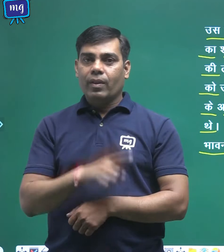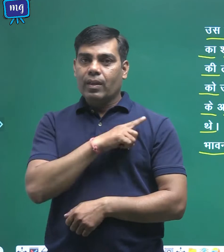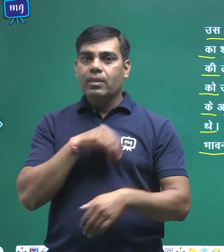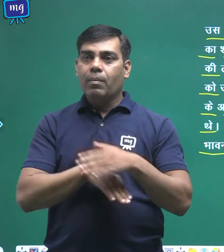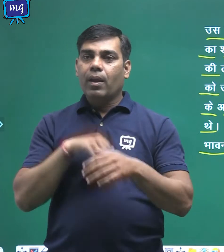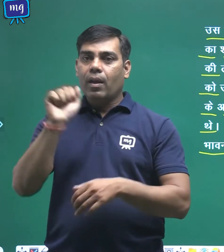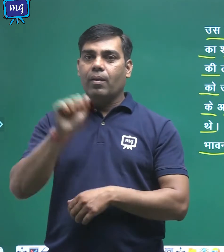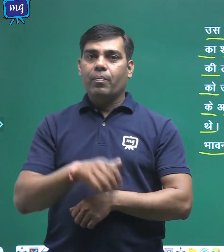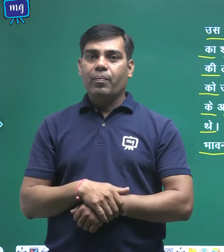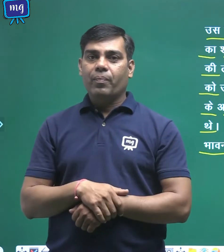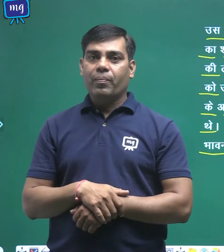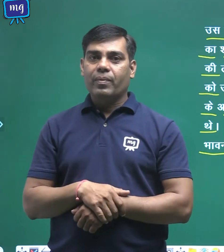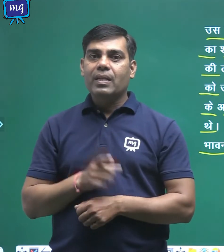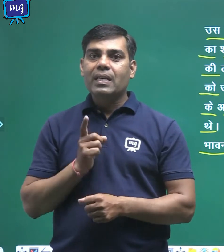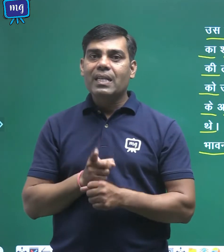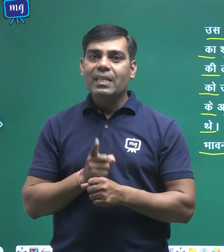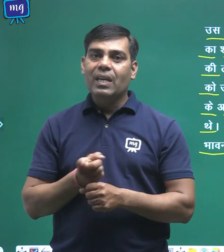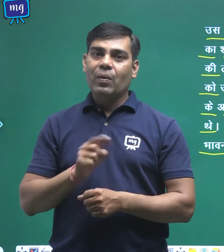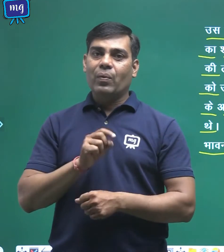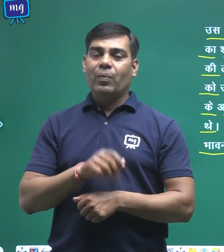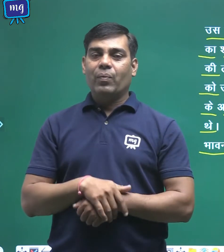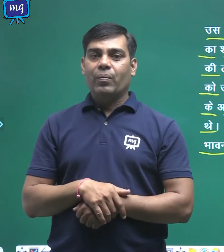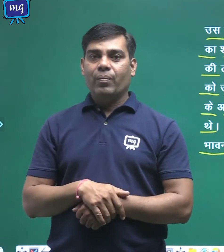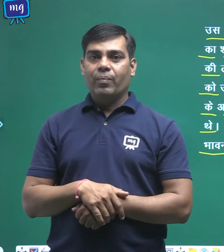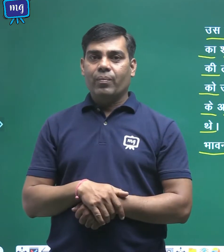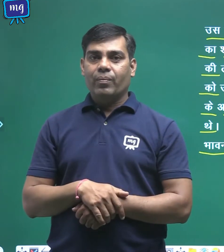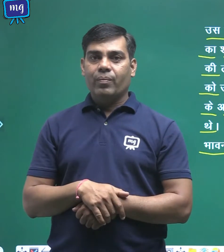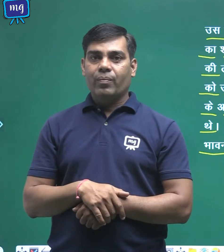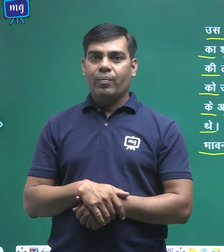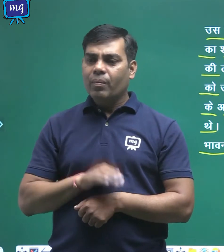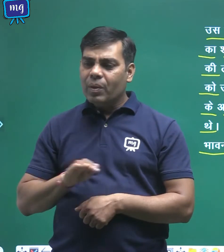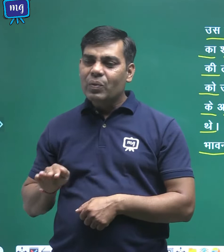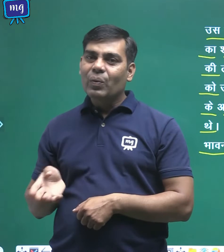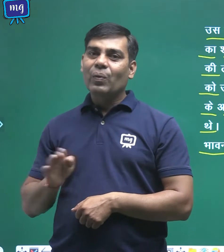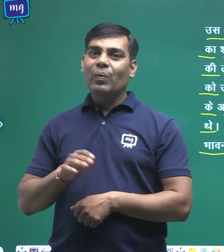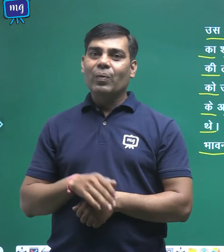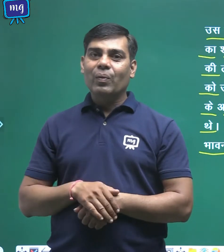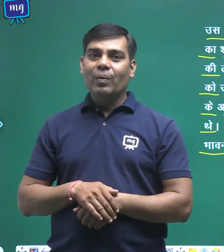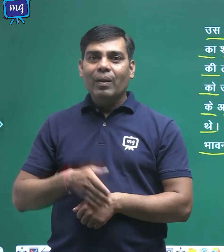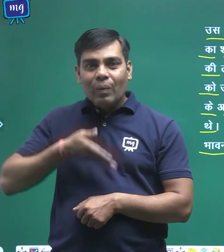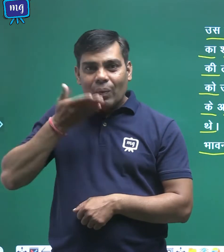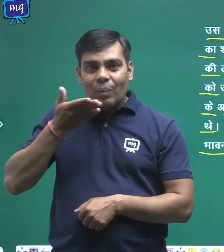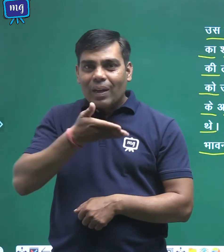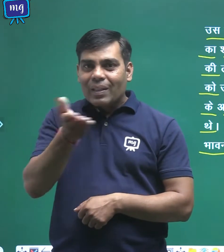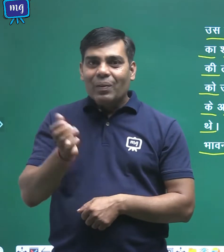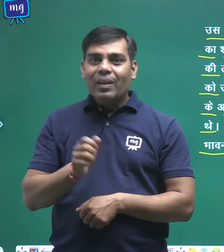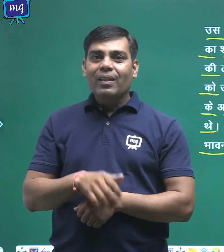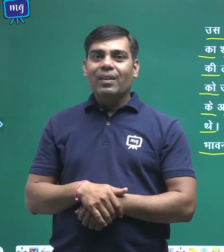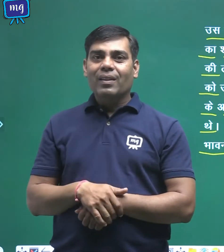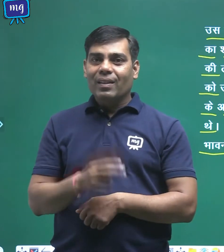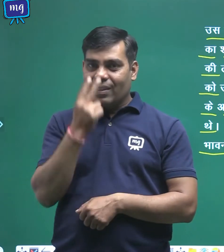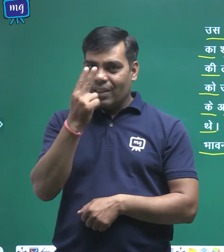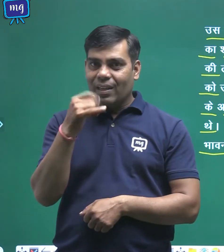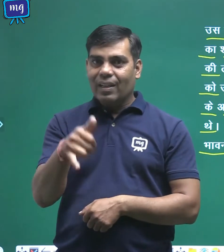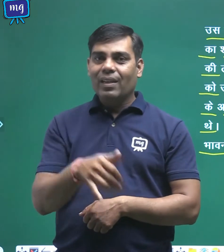आप शिक्षक को बच्चों को पढ़ाते हुए देख